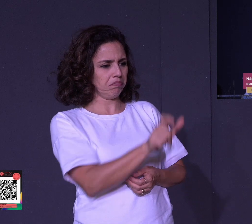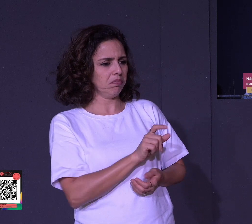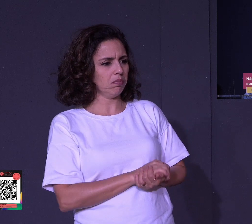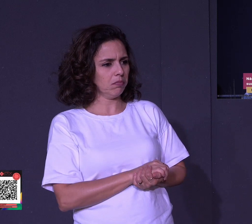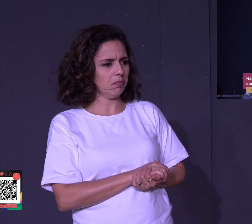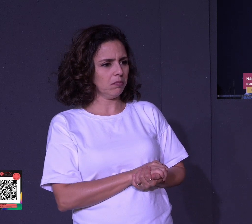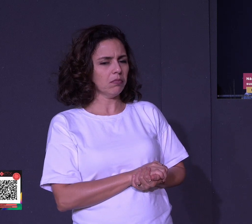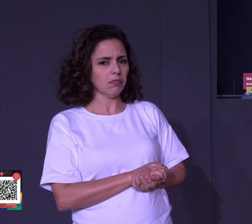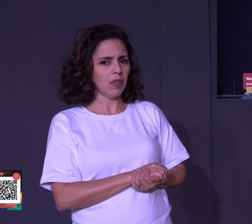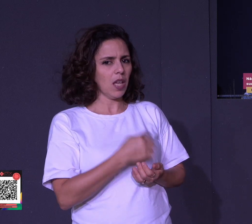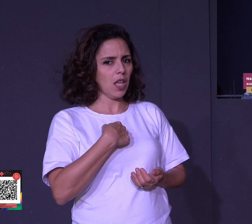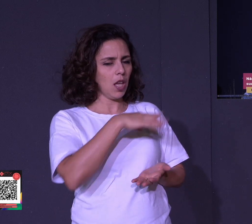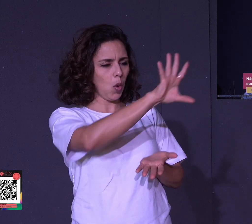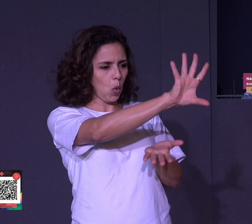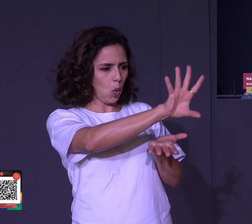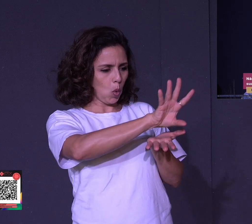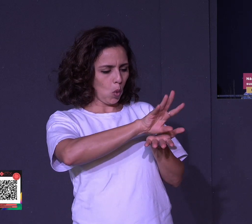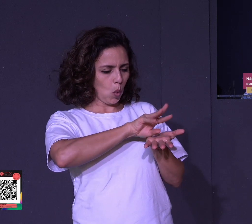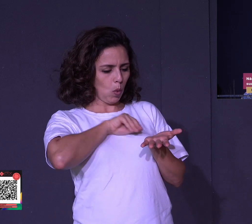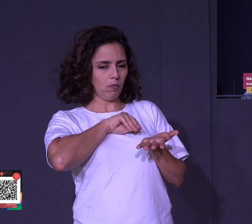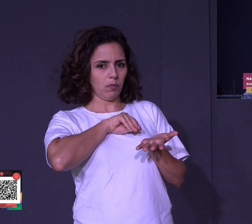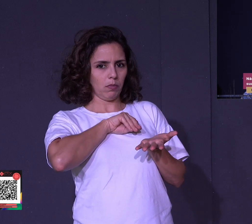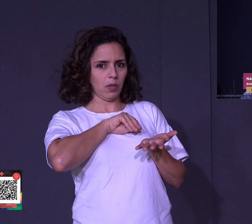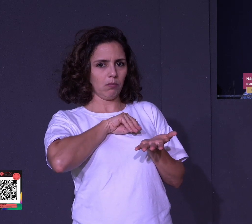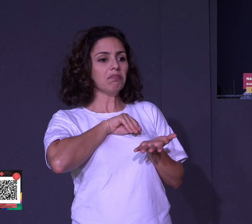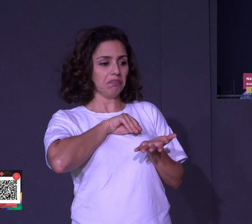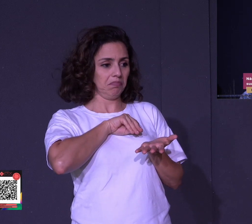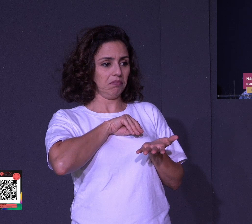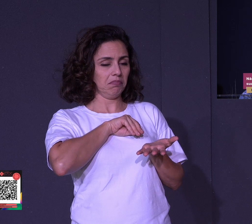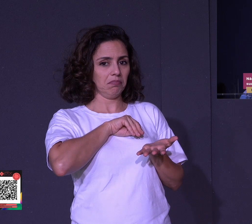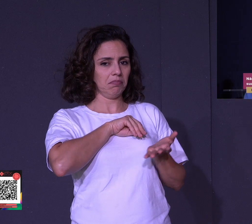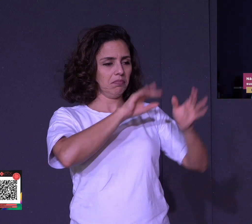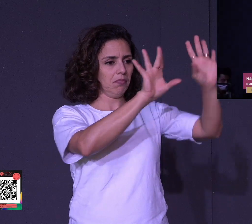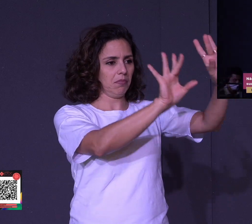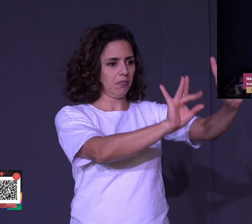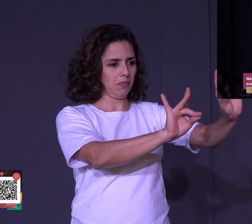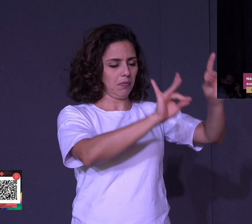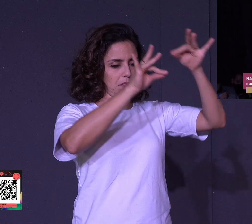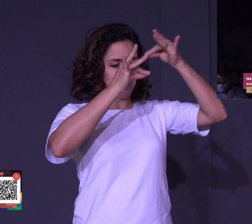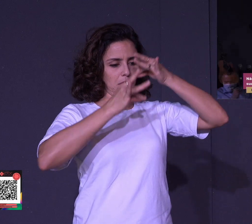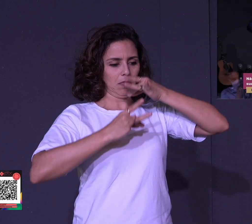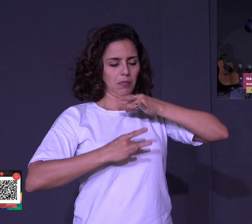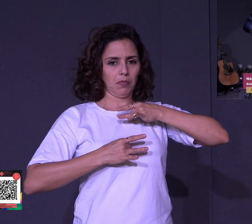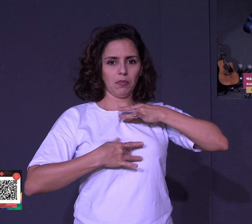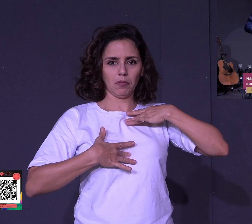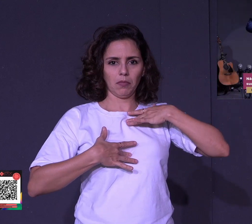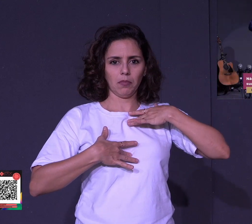que coisa ou pessoa toma a forma de outra. Qual é a forma que querem dar para as nossas crianças?